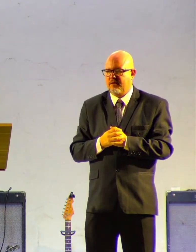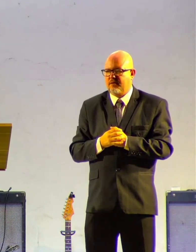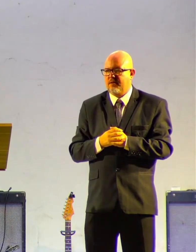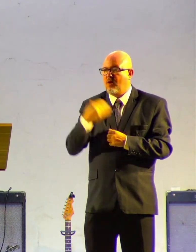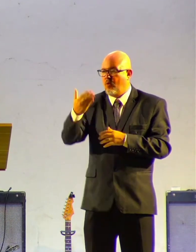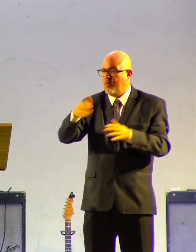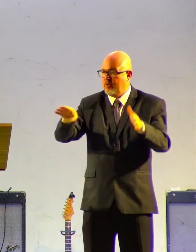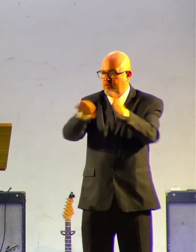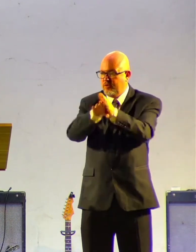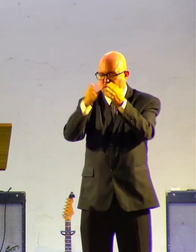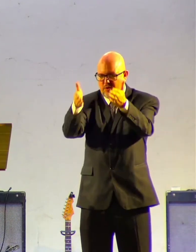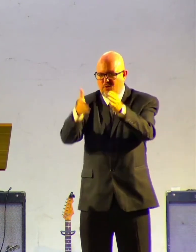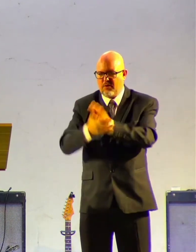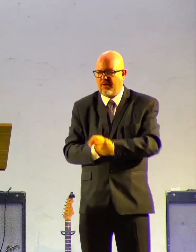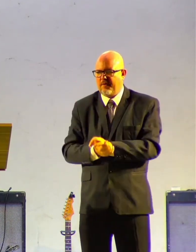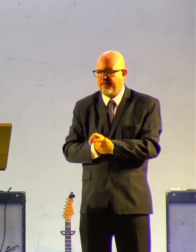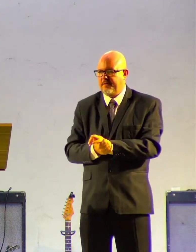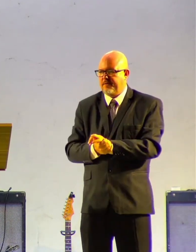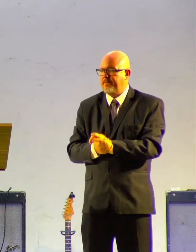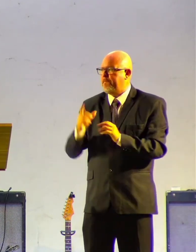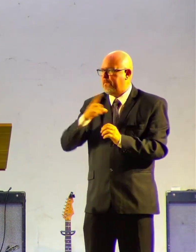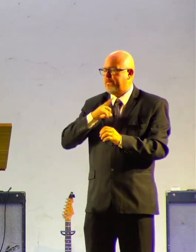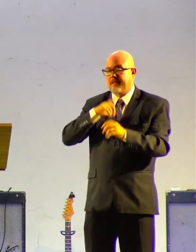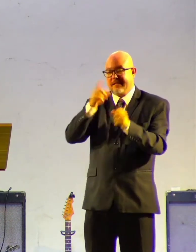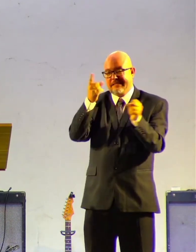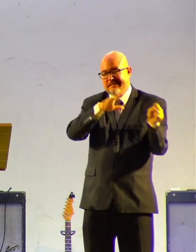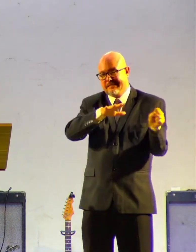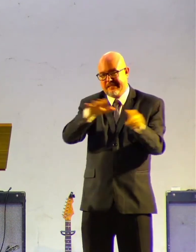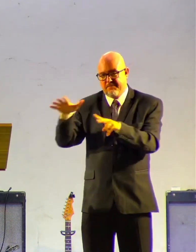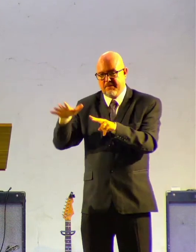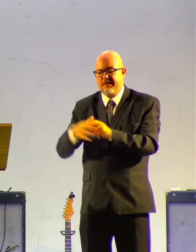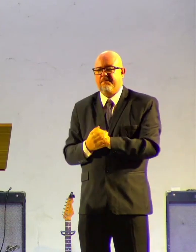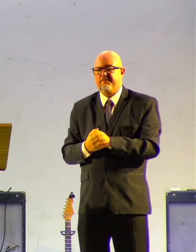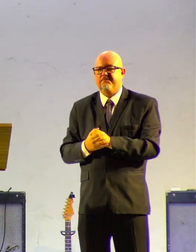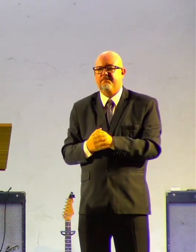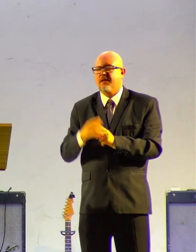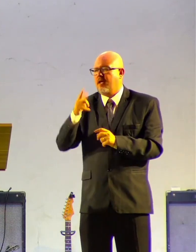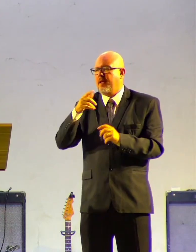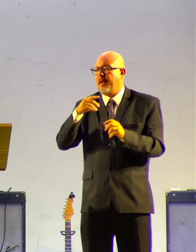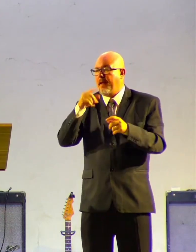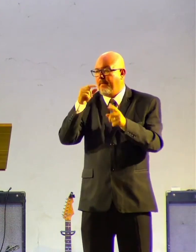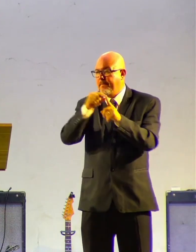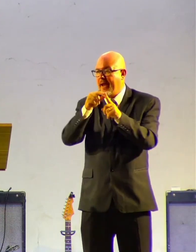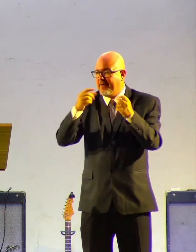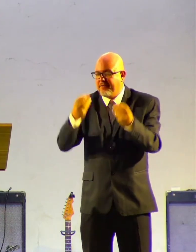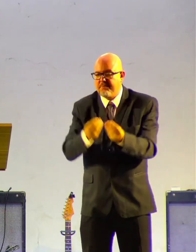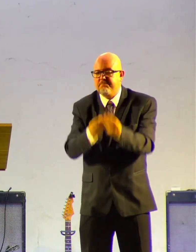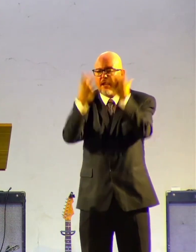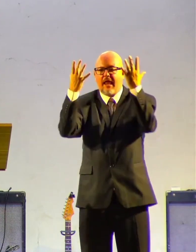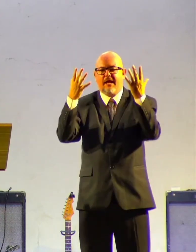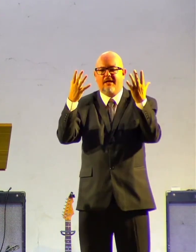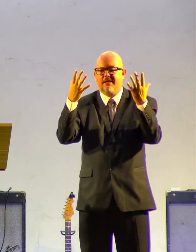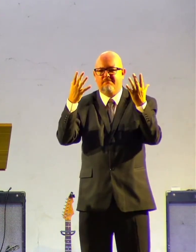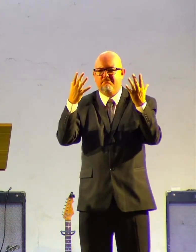Mas quando lá chegamos, e passamos lá mais de uma semana, nem a palavra milagre nós ouvimos lá.